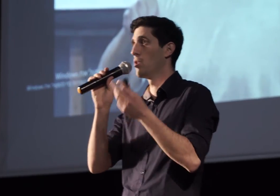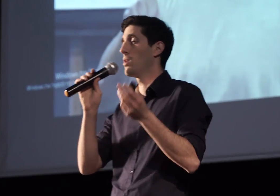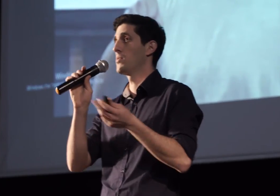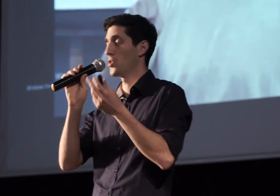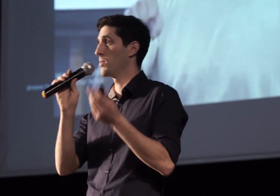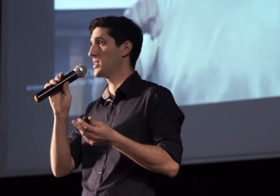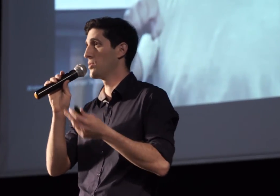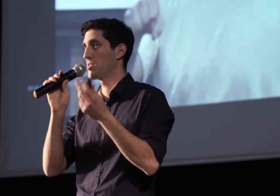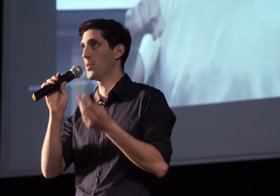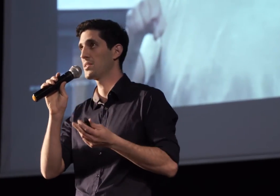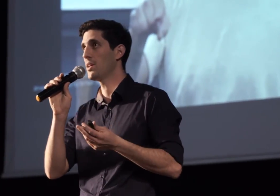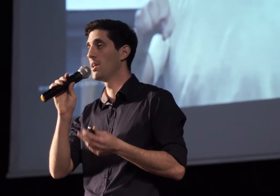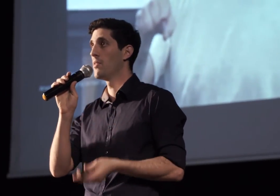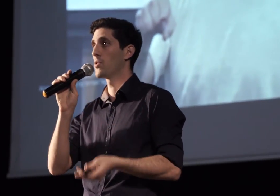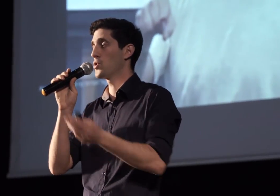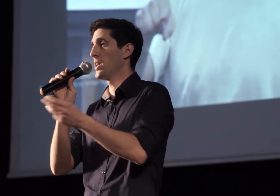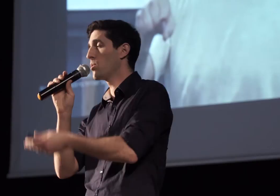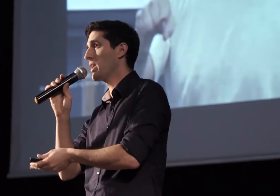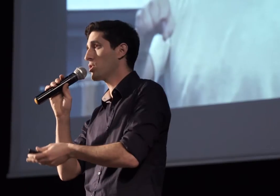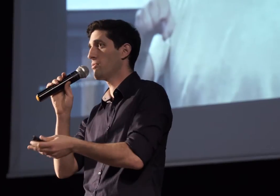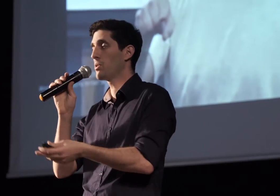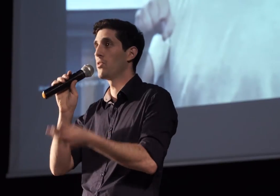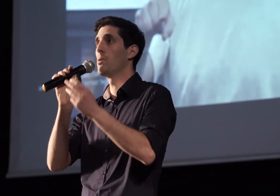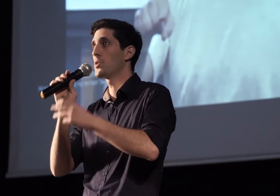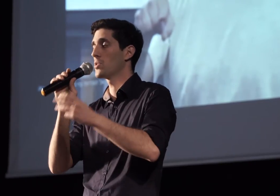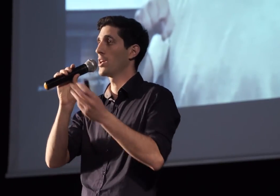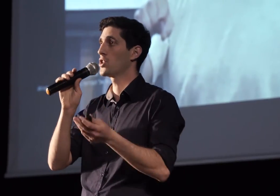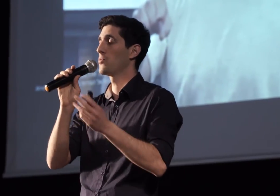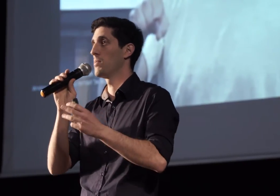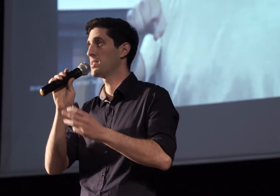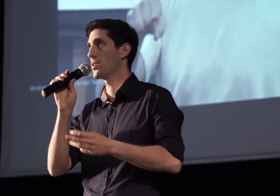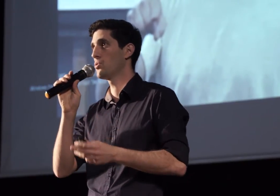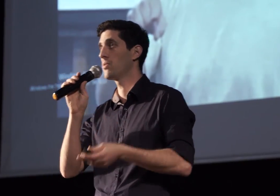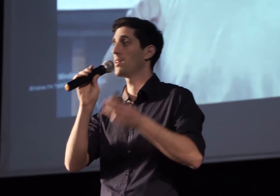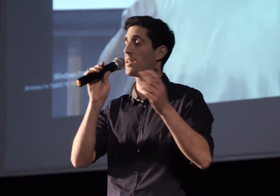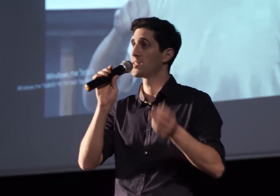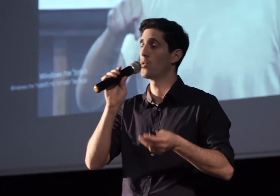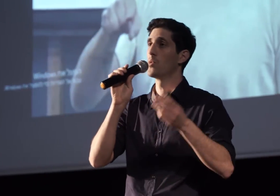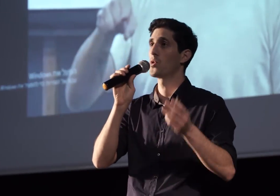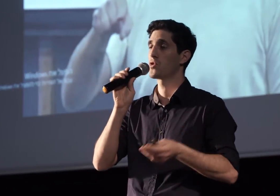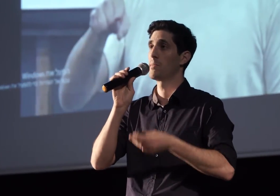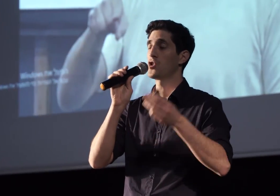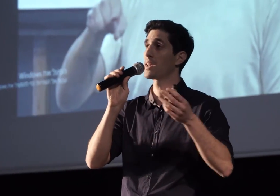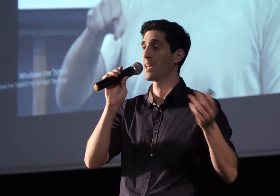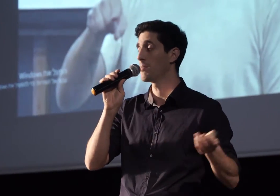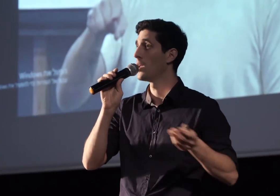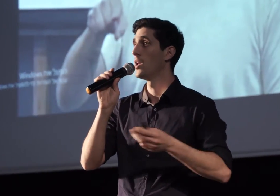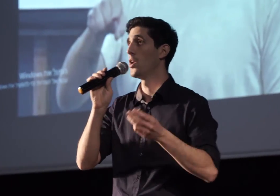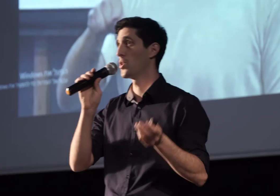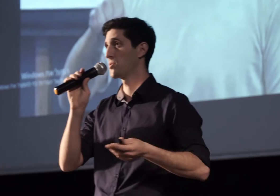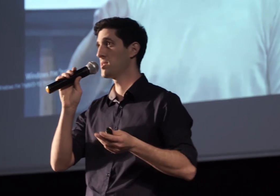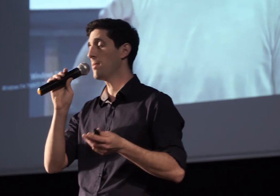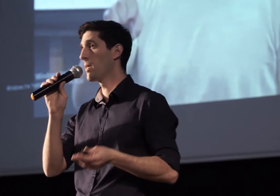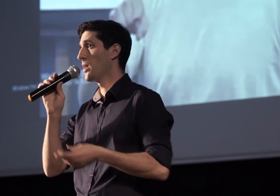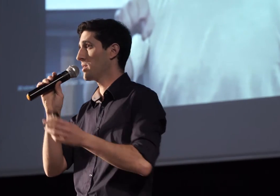אבל זה לא המצב, לא הסיטואציה. וכמו שאנחנו כנראה שפטנו ולא ממש הקשבנו למסר החשוב, יש סיכוי מאוד טוב שגם אנשים אחרים